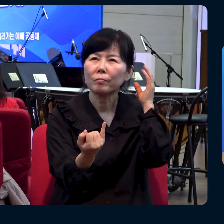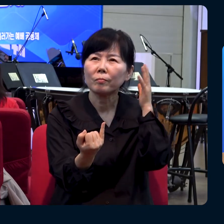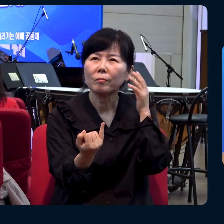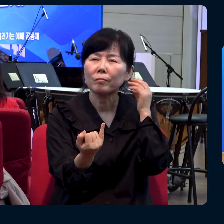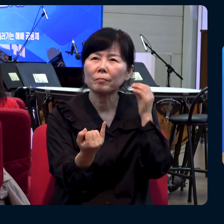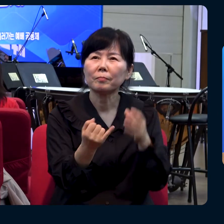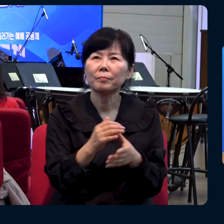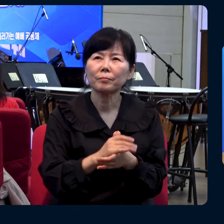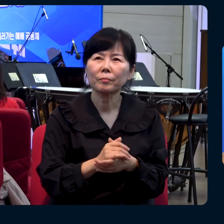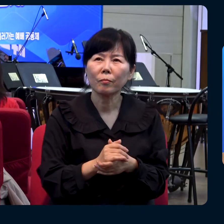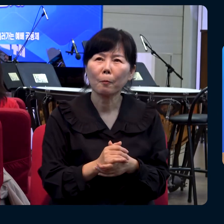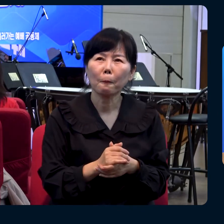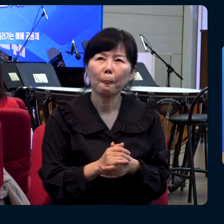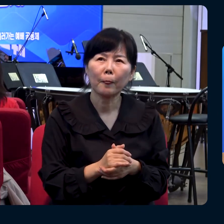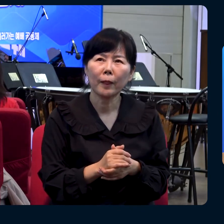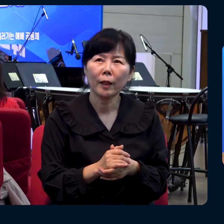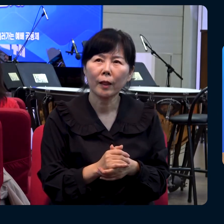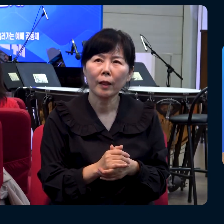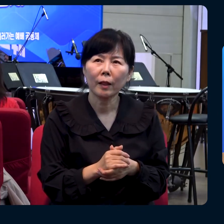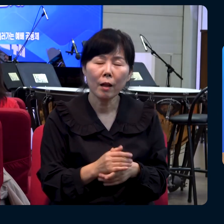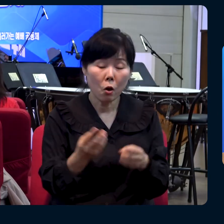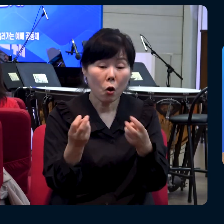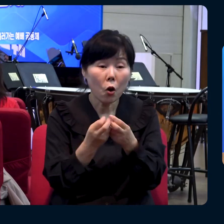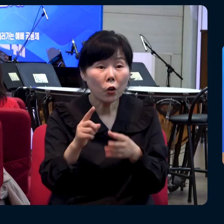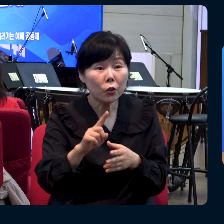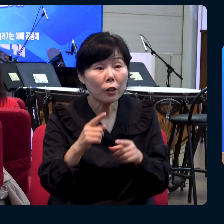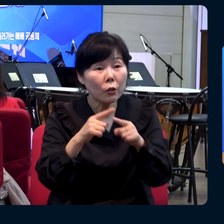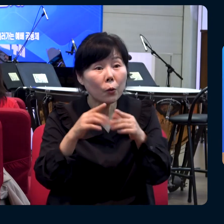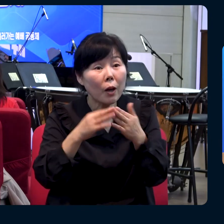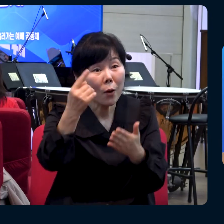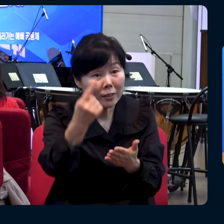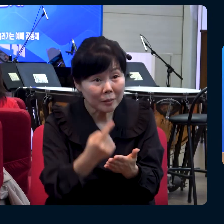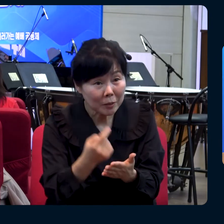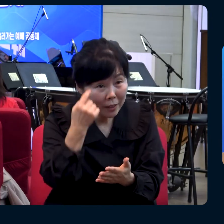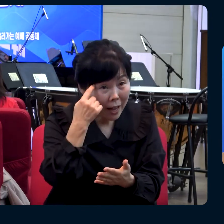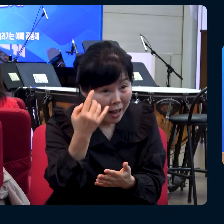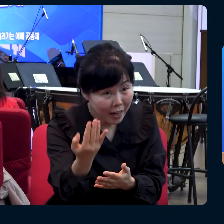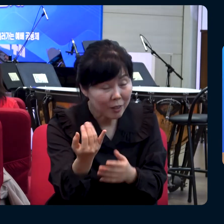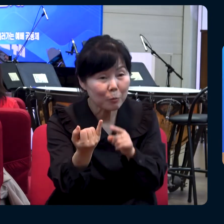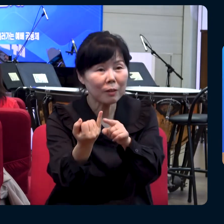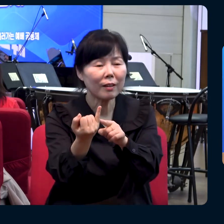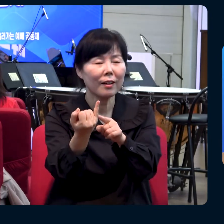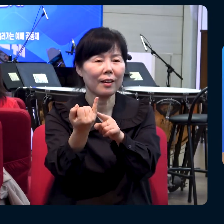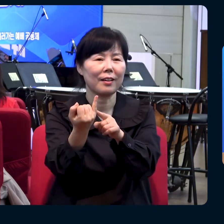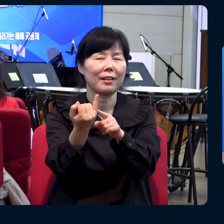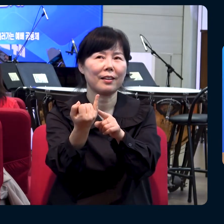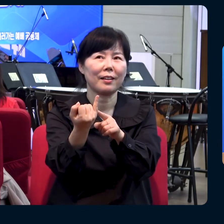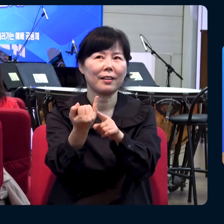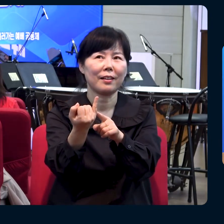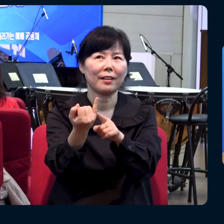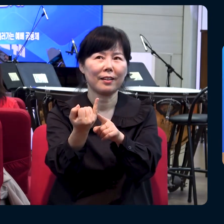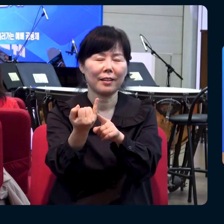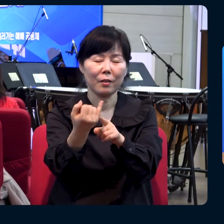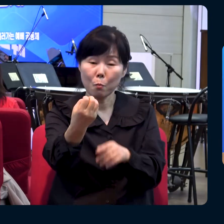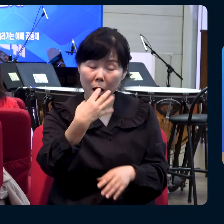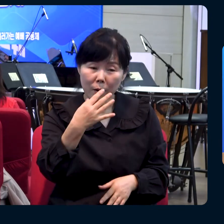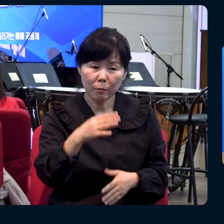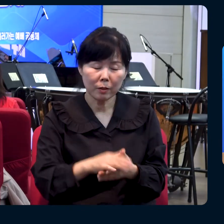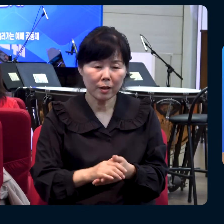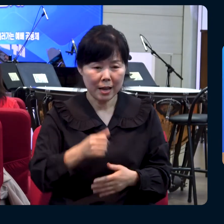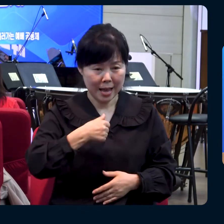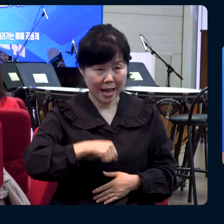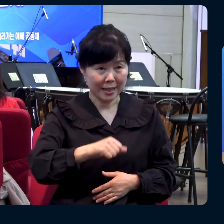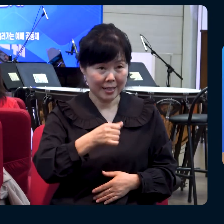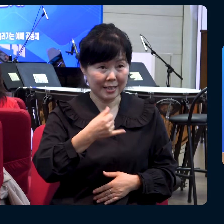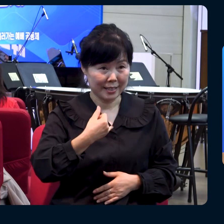제가 아니 어떻게 교회로 오셨습니까? 그랬더니 아들, 딸은 자기 아들과